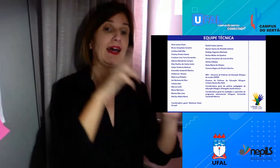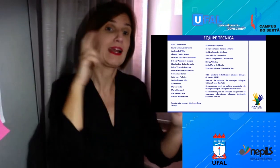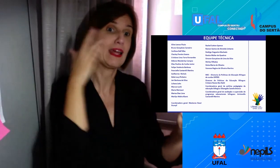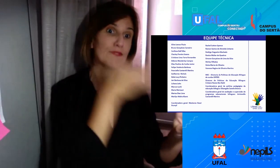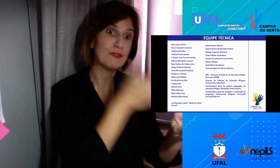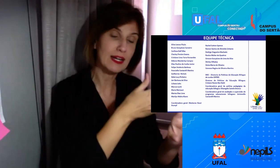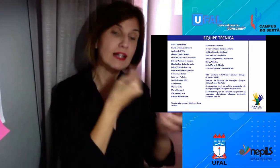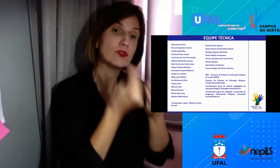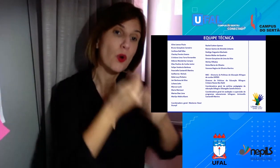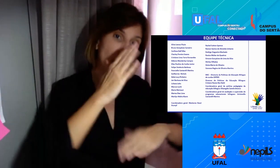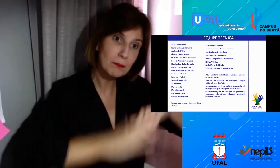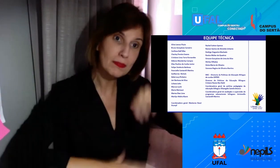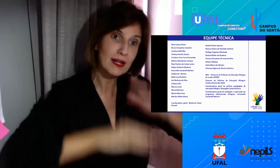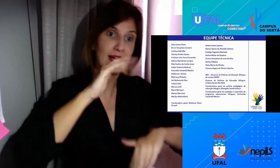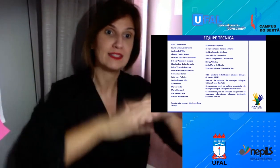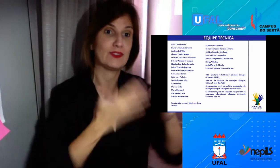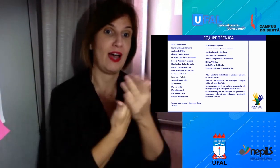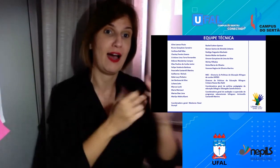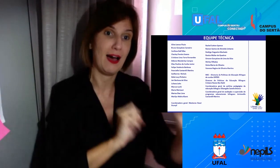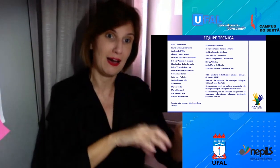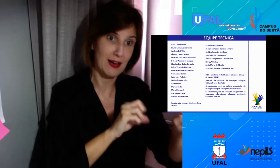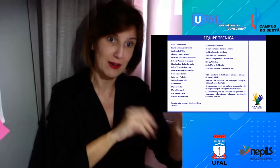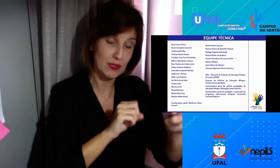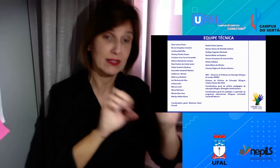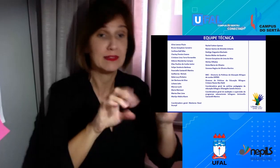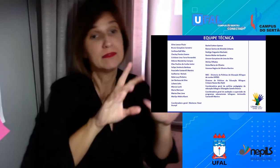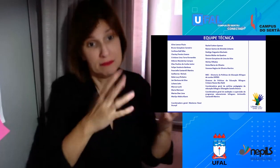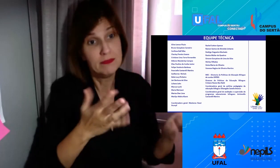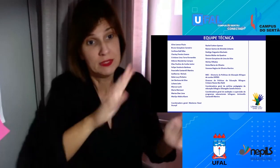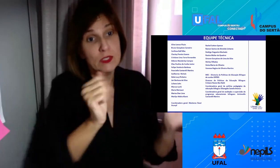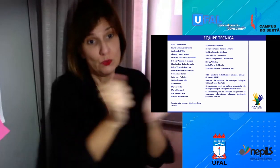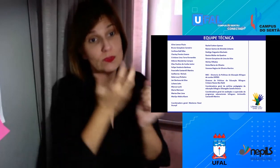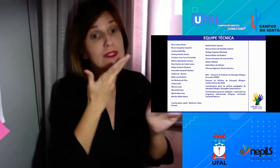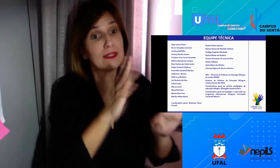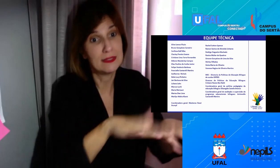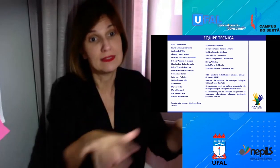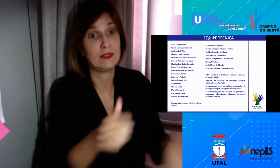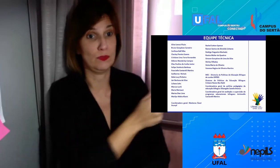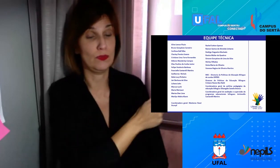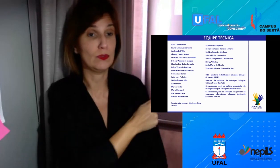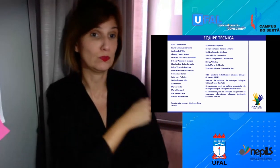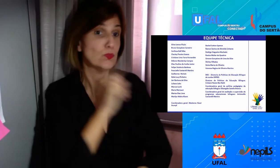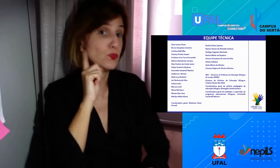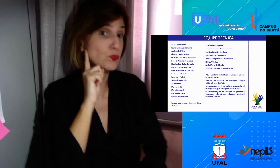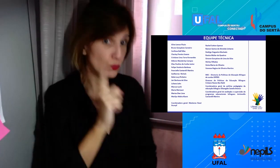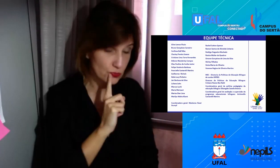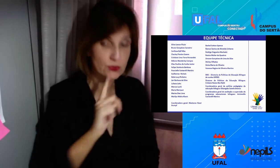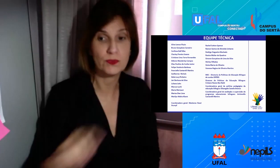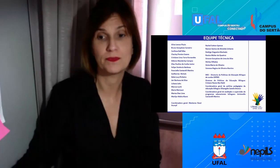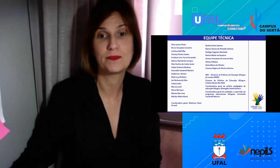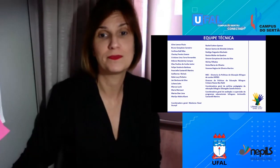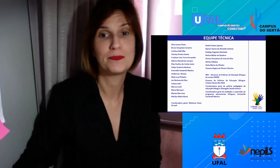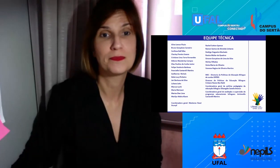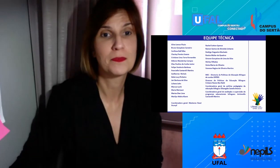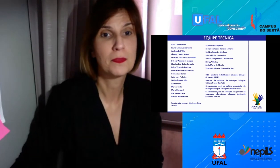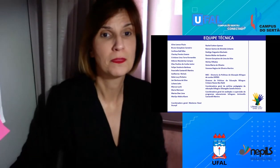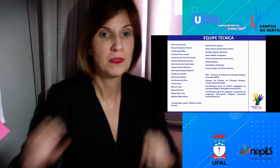a divulgação, a ampla divulgação para todas as instituições de ensino, que atendam